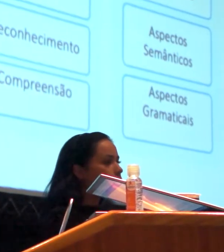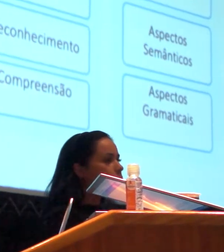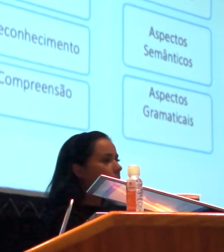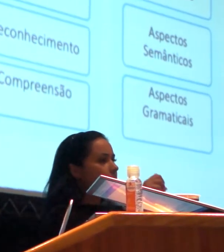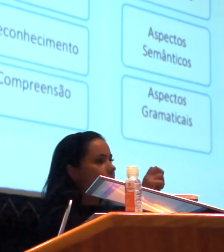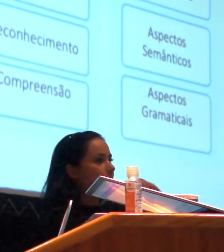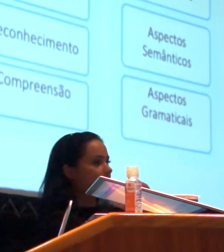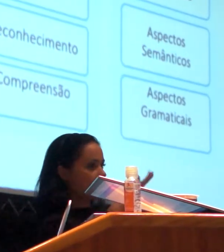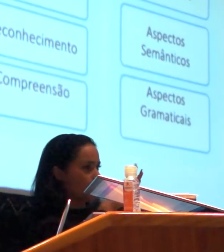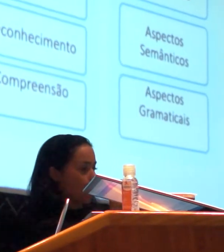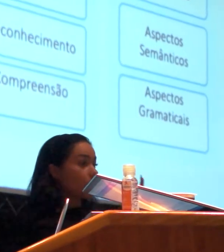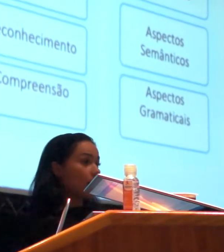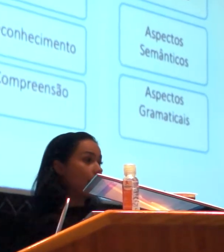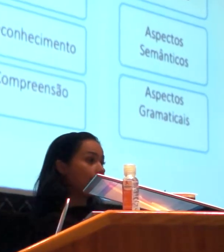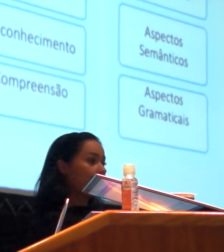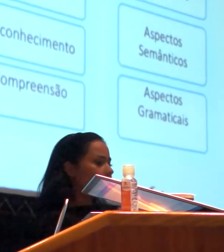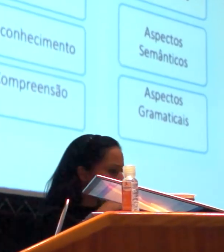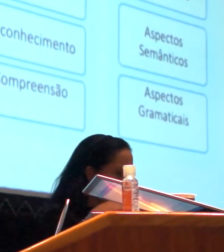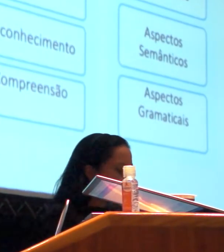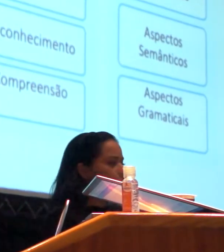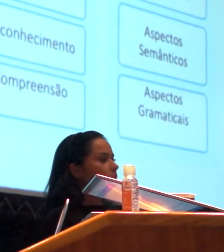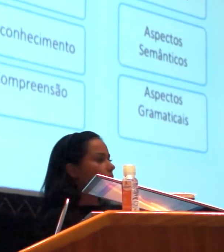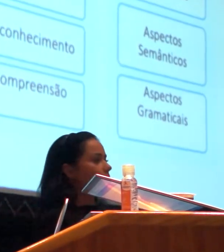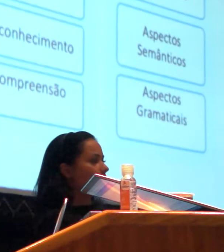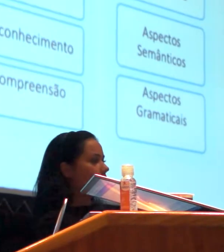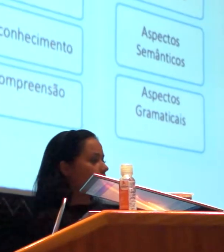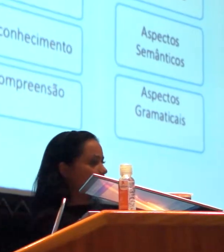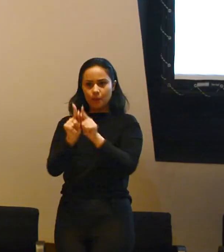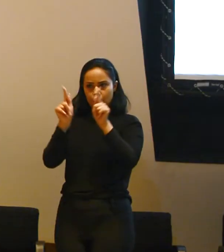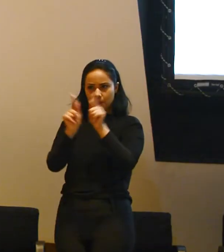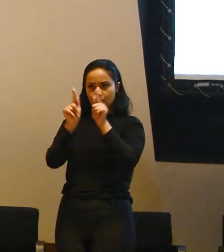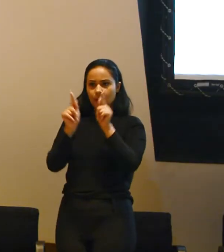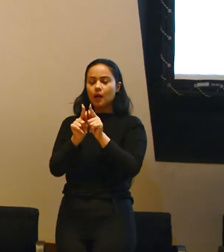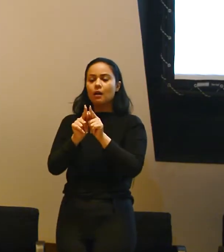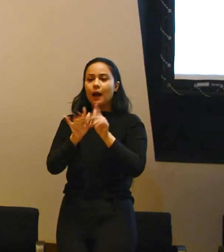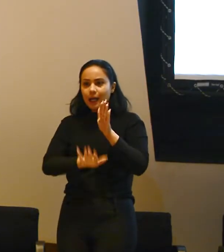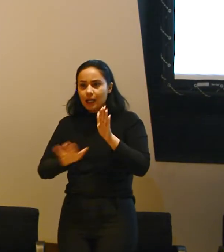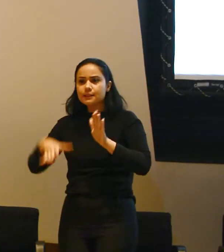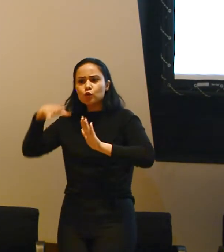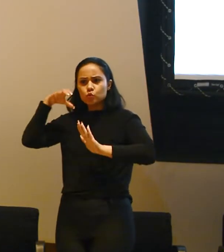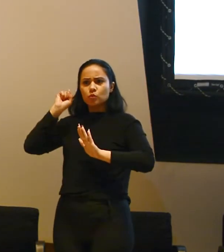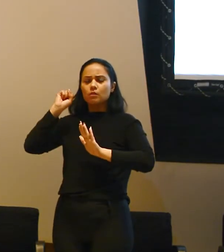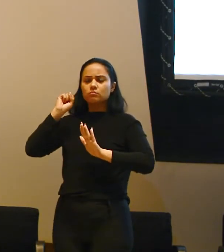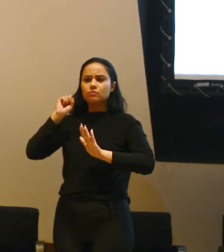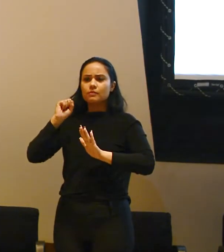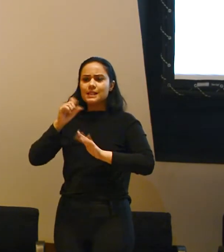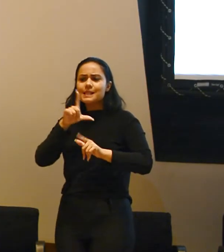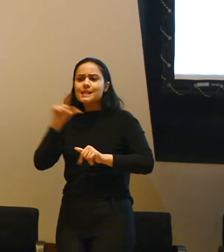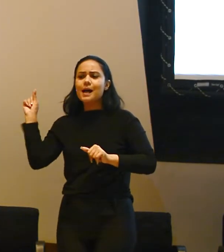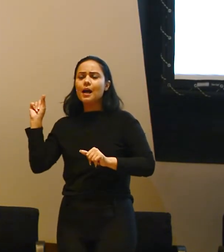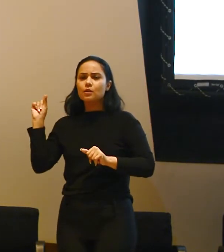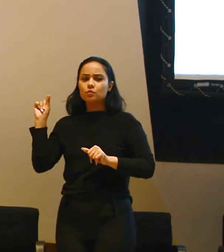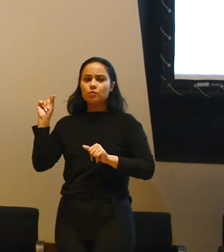e gramatical. Isso a gente observa assim, a criança está escutando, mas será o que está, né, vamos dizer assim, saindo,